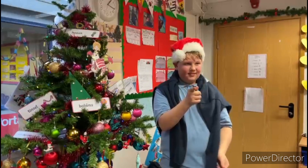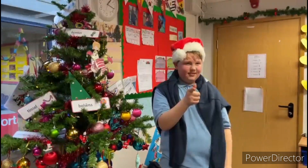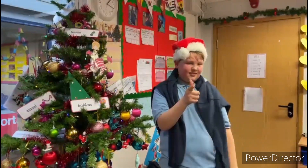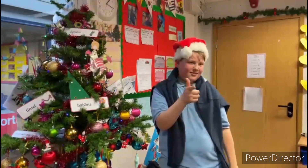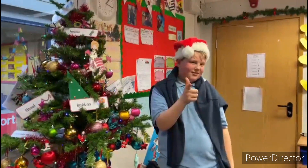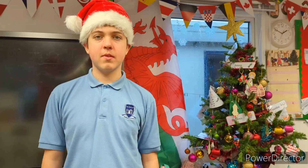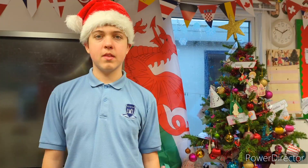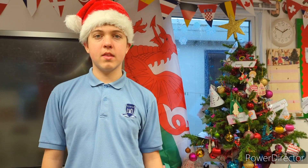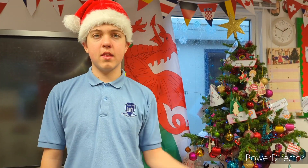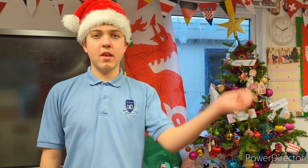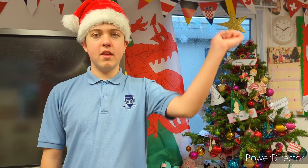chi